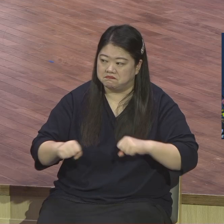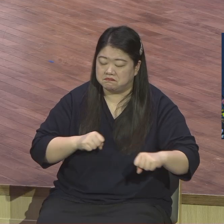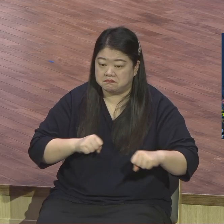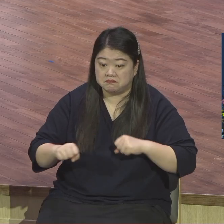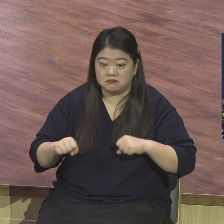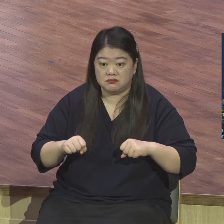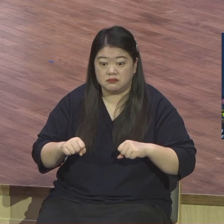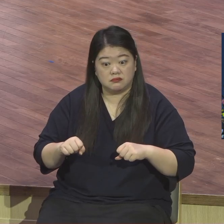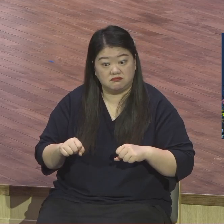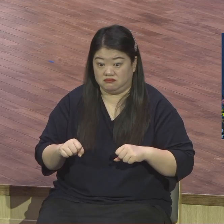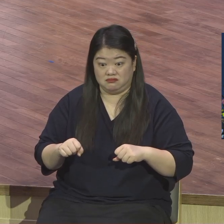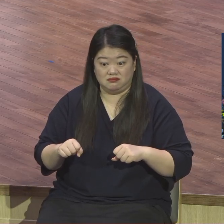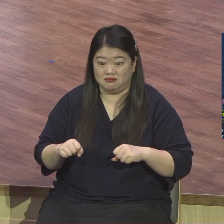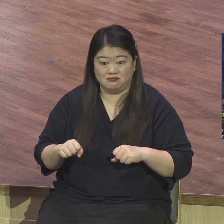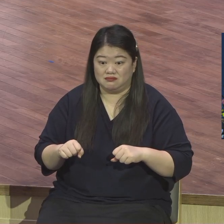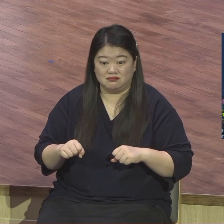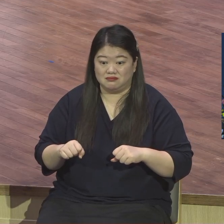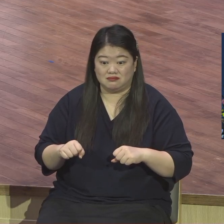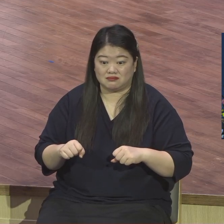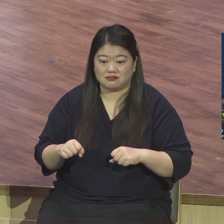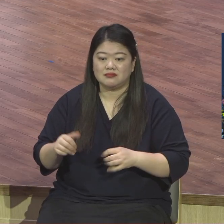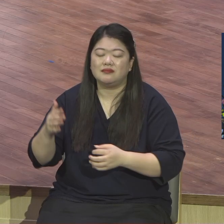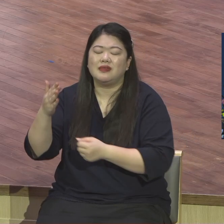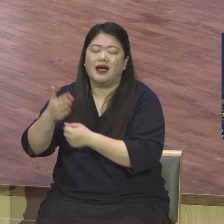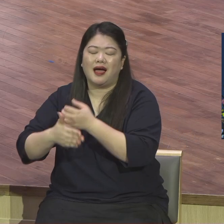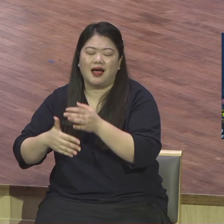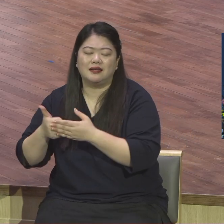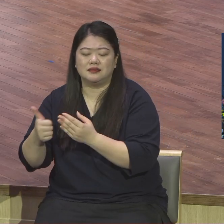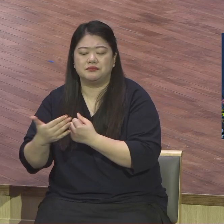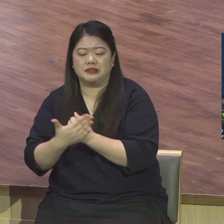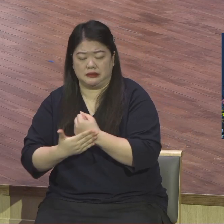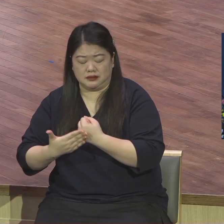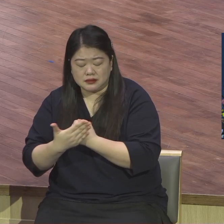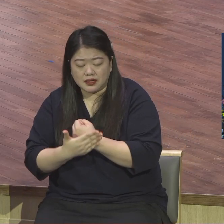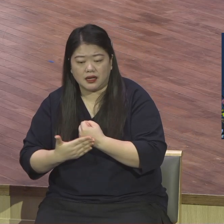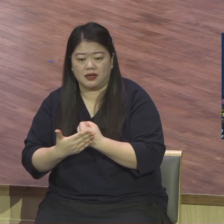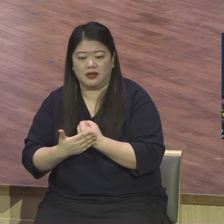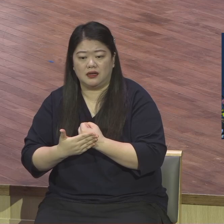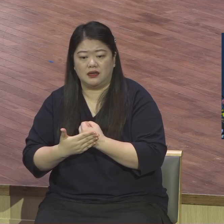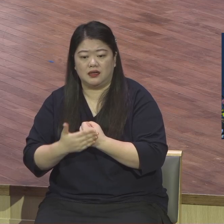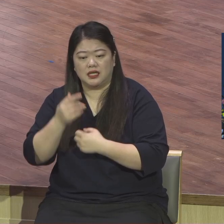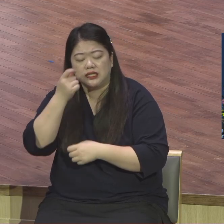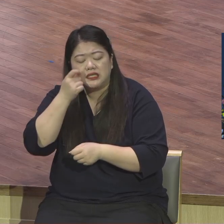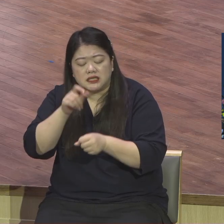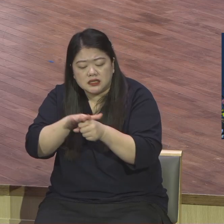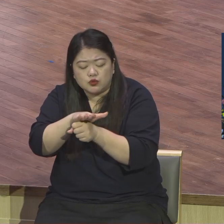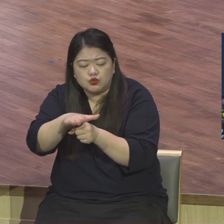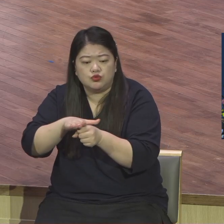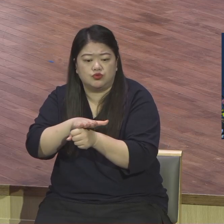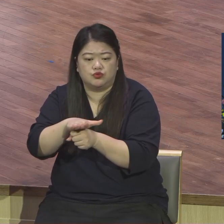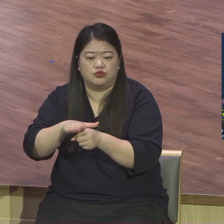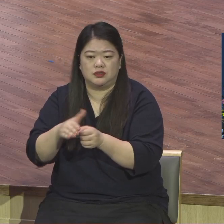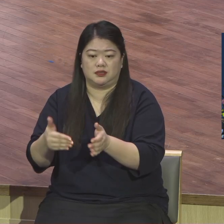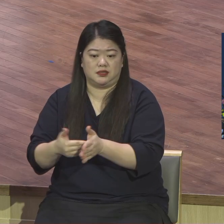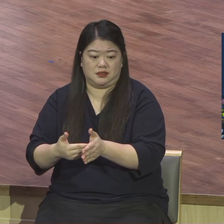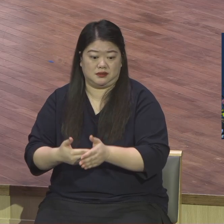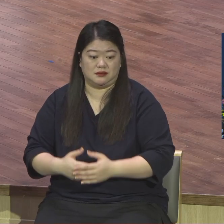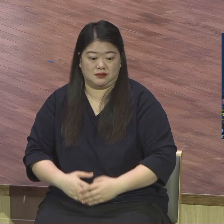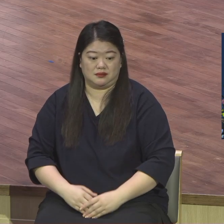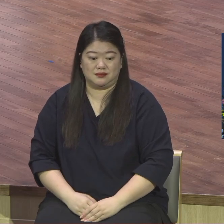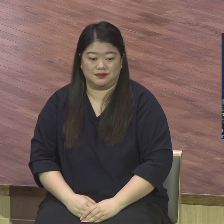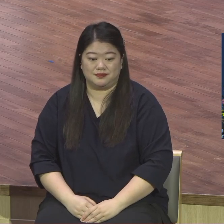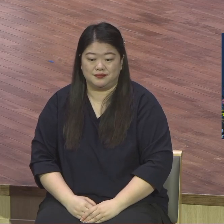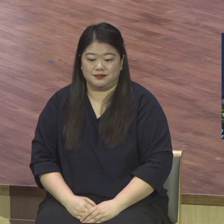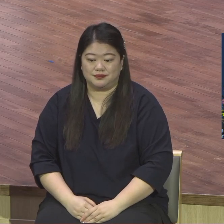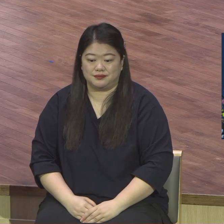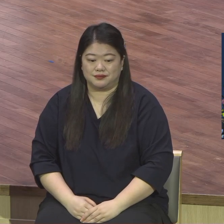하나님의 긍휼과 은혜였다. 긍휼과 은혜. 우리가 십자가 앞에 섰을